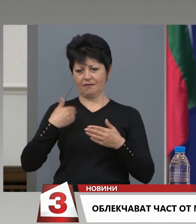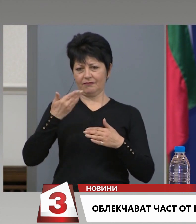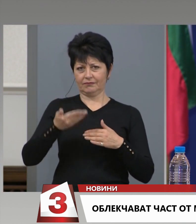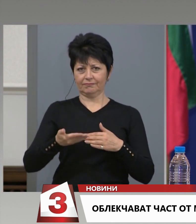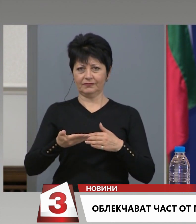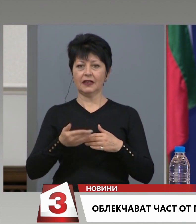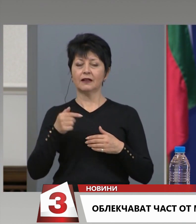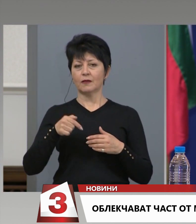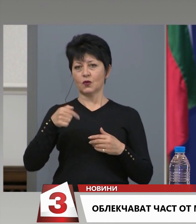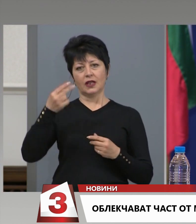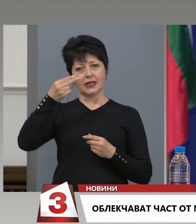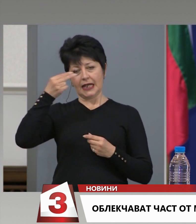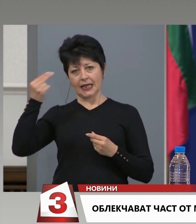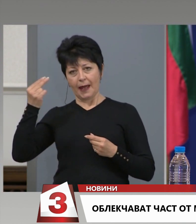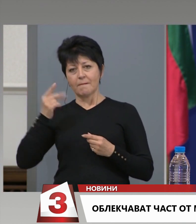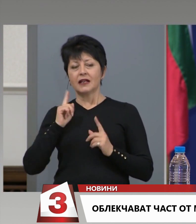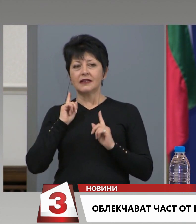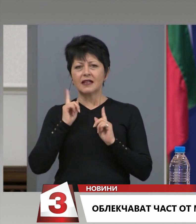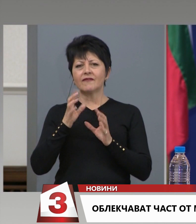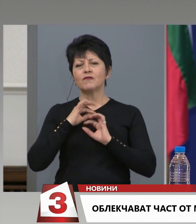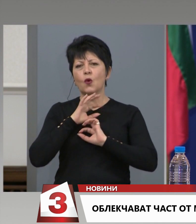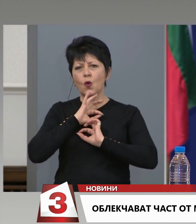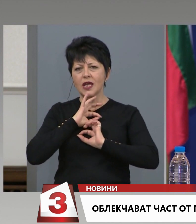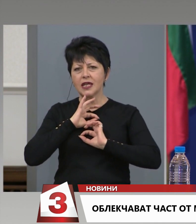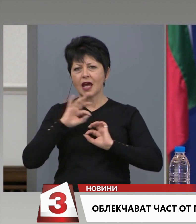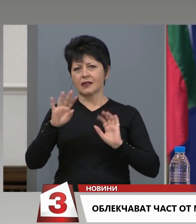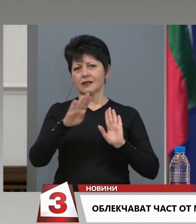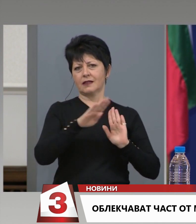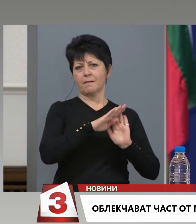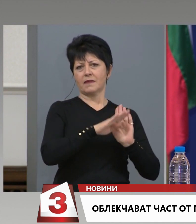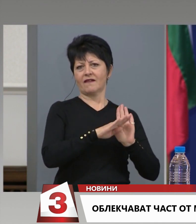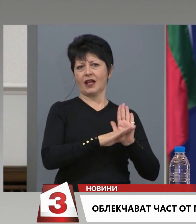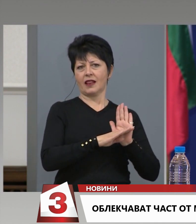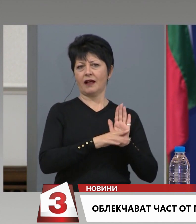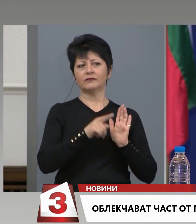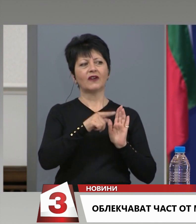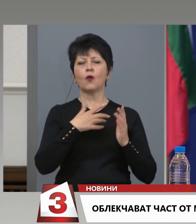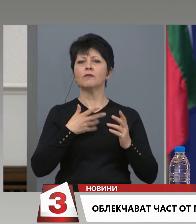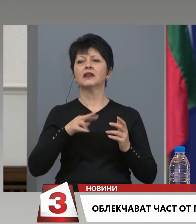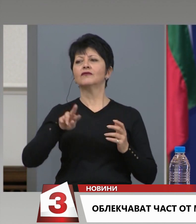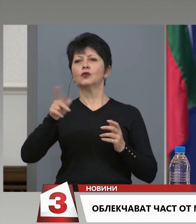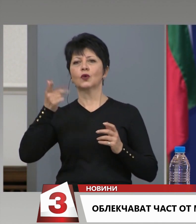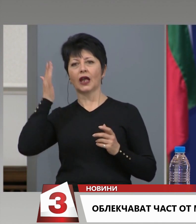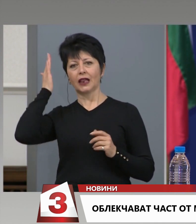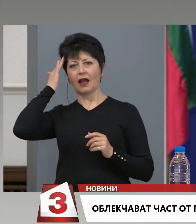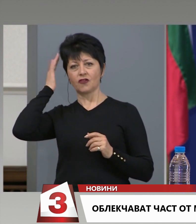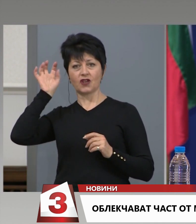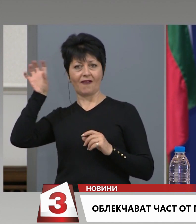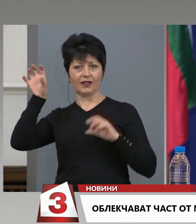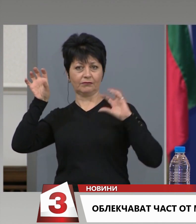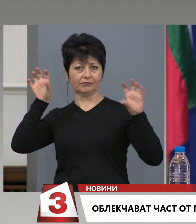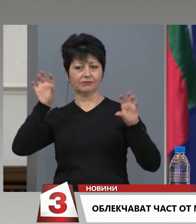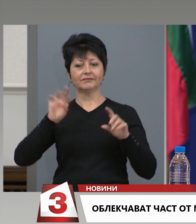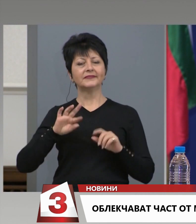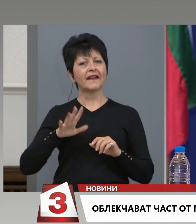По тази тема трябва много ясни правила, вече го има и в други държави. Дали на